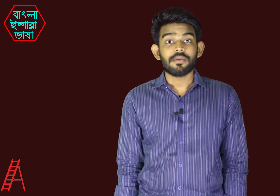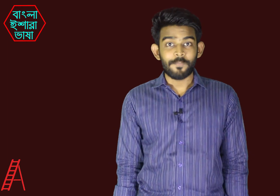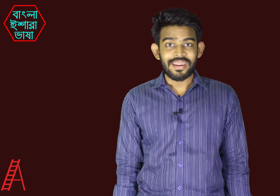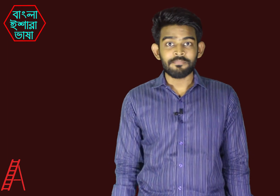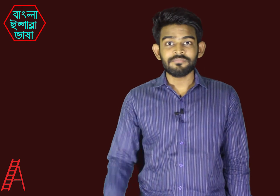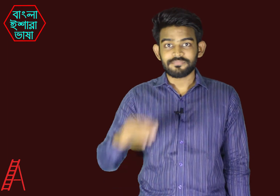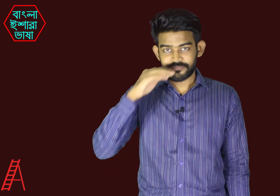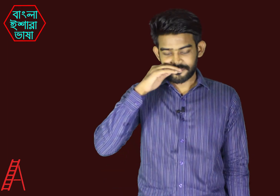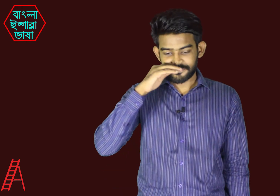ম্যাডাম,